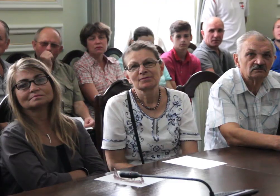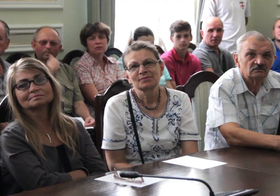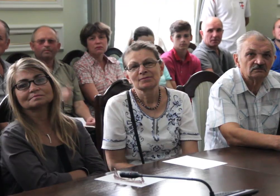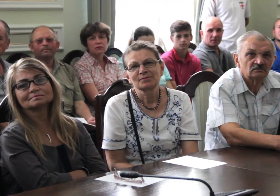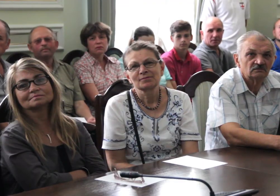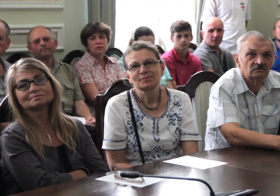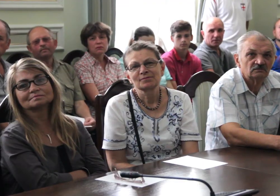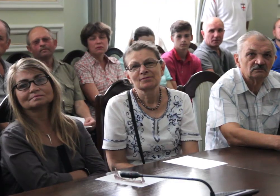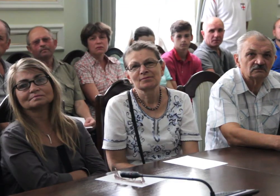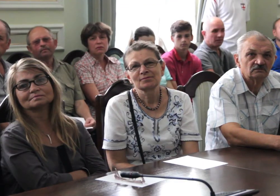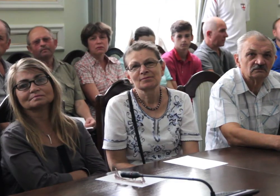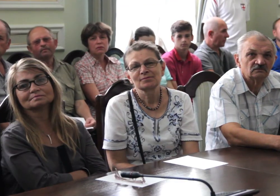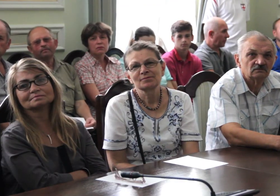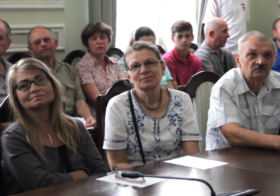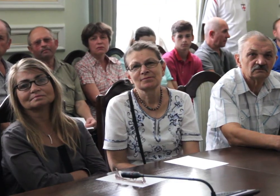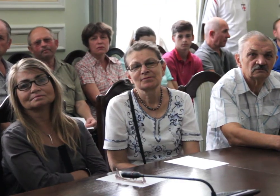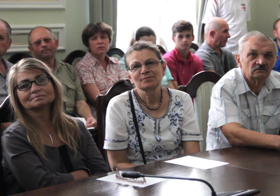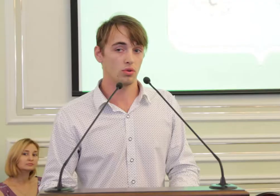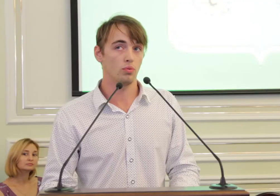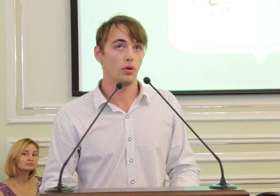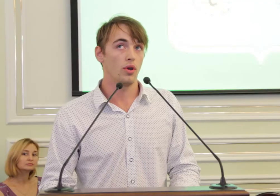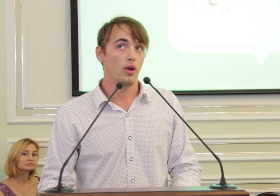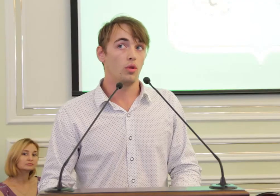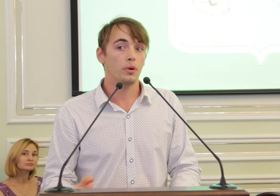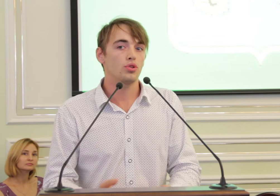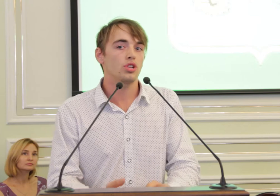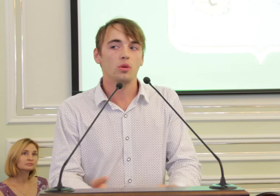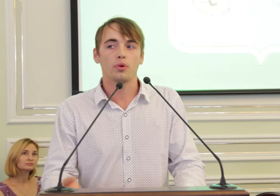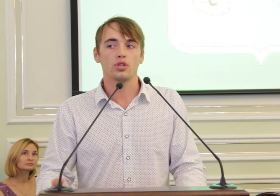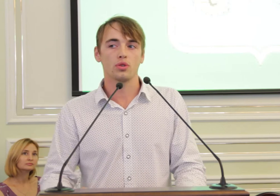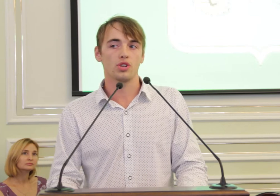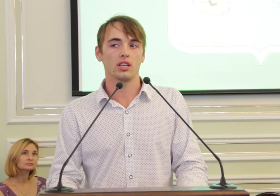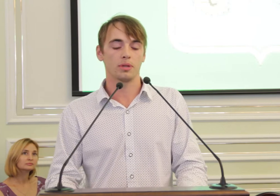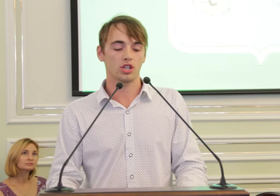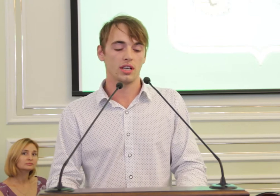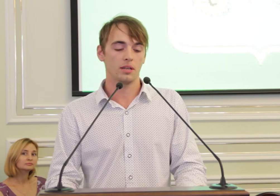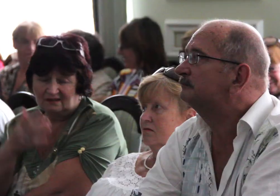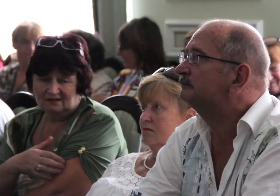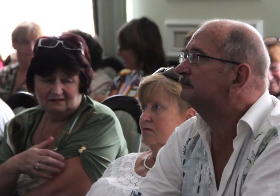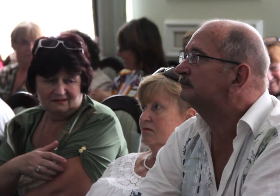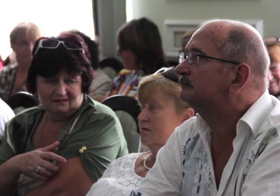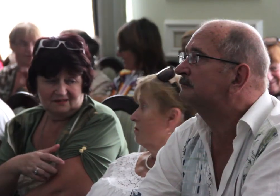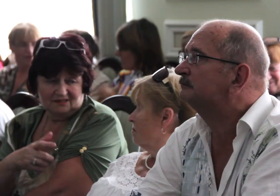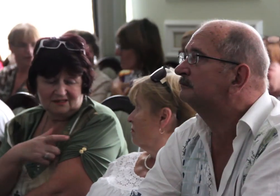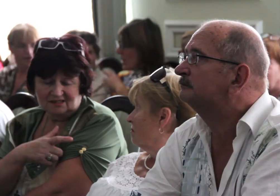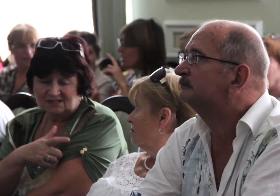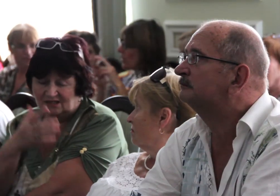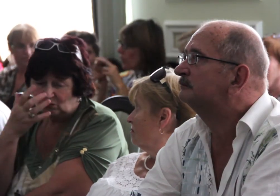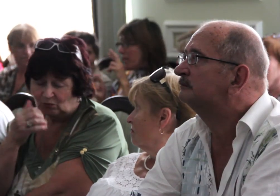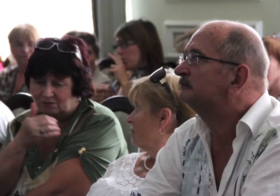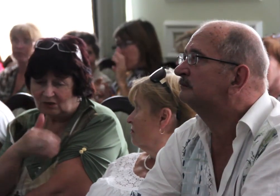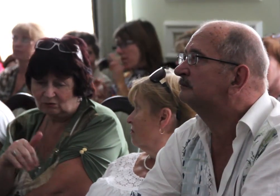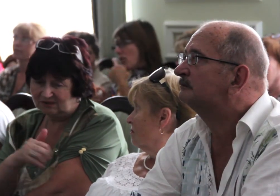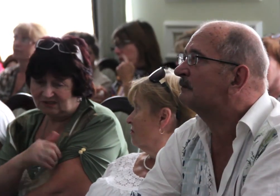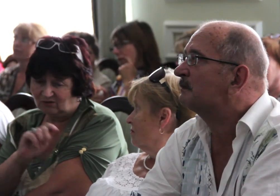коли пісню ми подобрали, я случайно просто іскав тоді пісню, думаю, по сюжету просто случайно подошла одна пісня, похоже